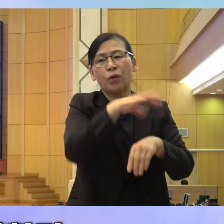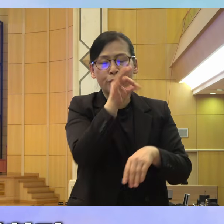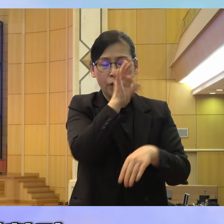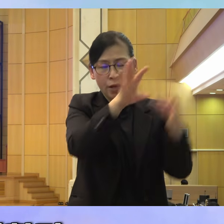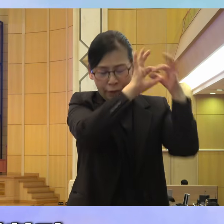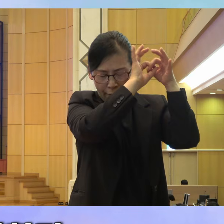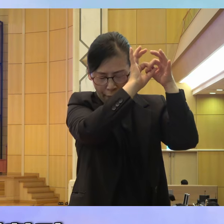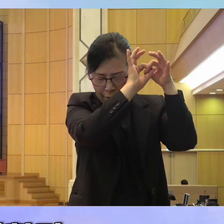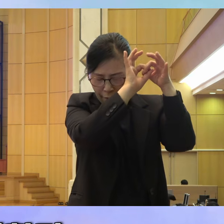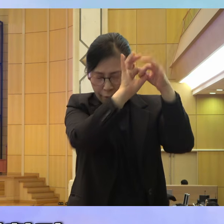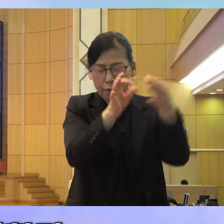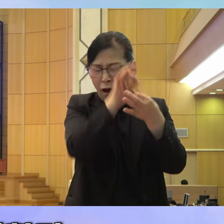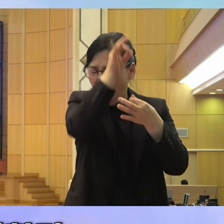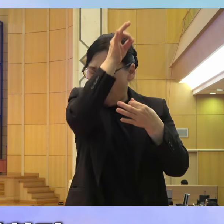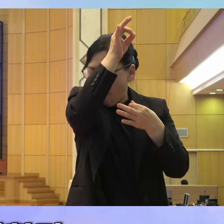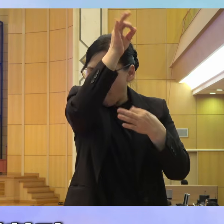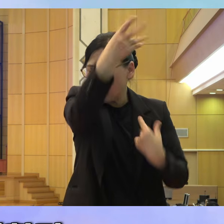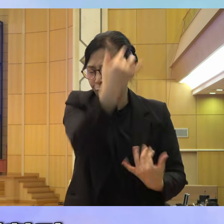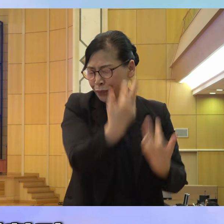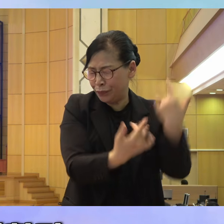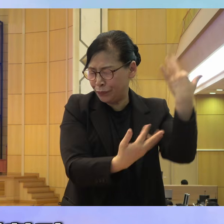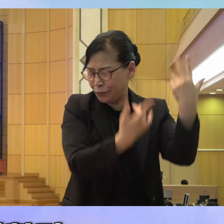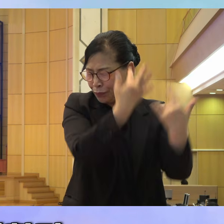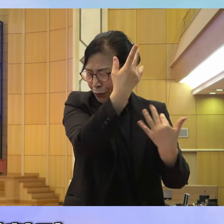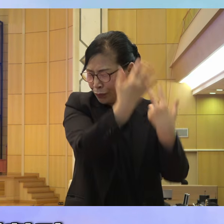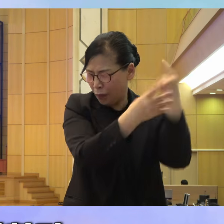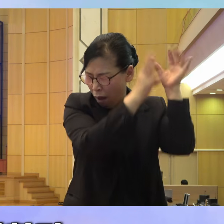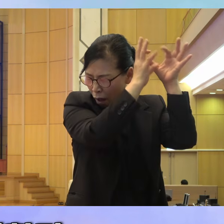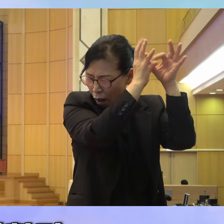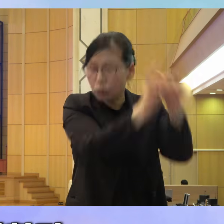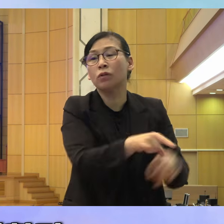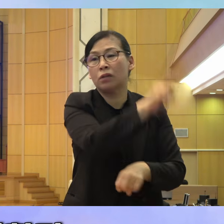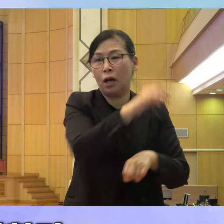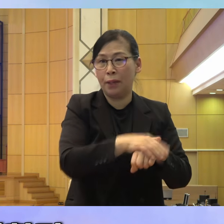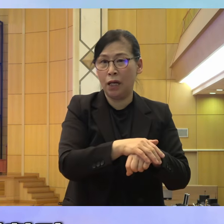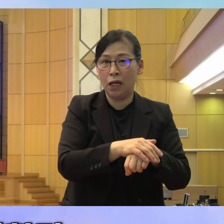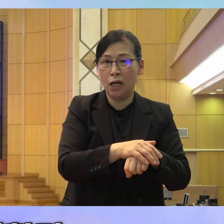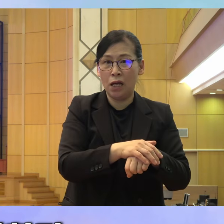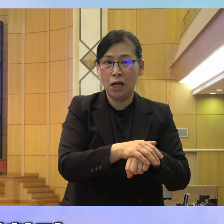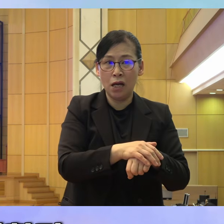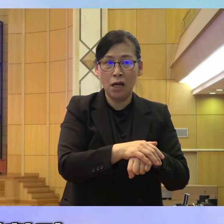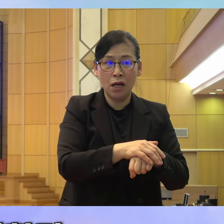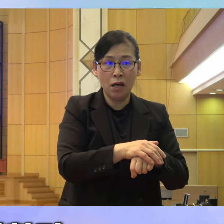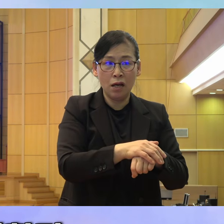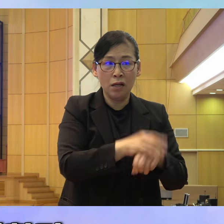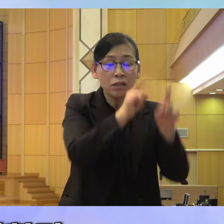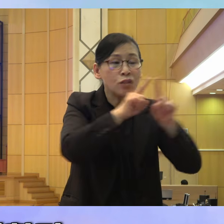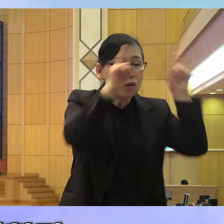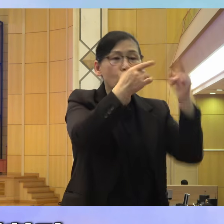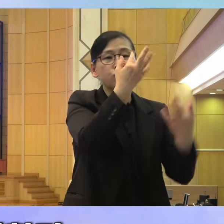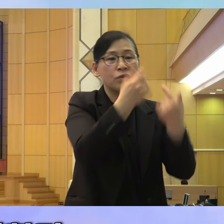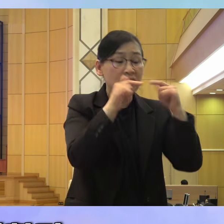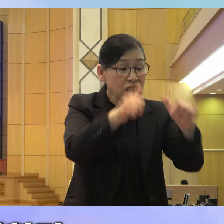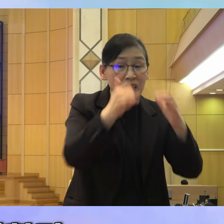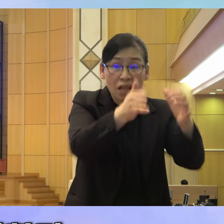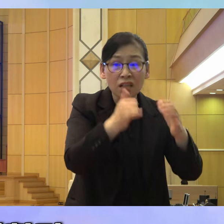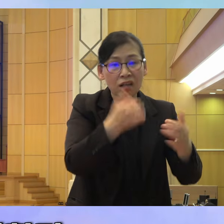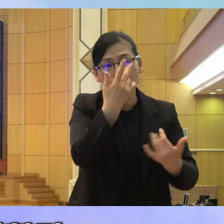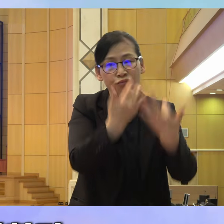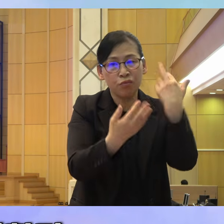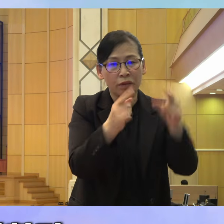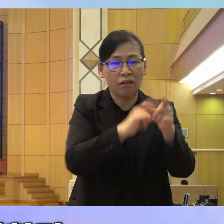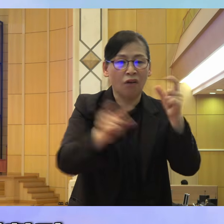지옥이라는 불은 영원히 꺼지지 아니할 뿐만 아니라 지옥불은 이 세상의